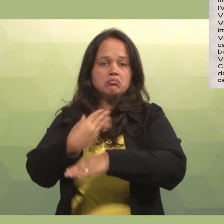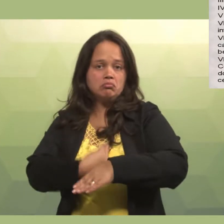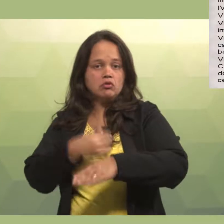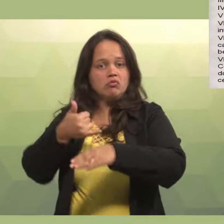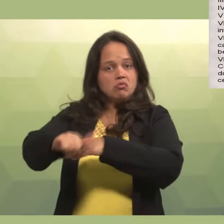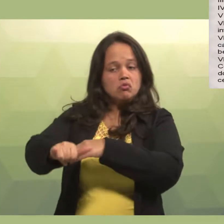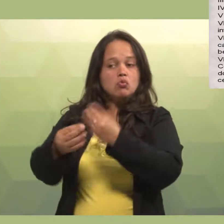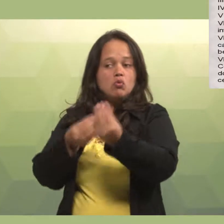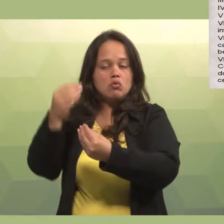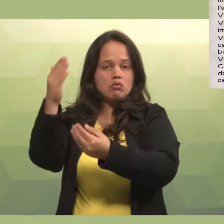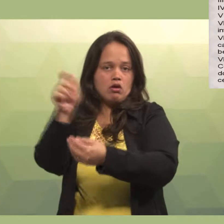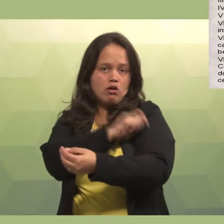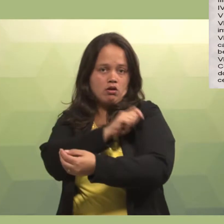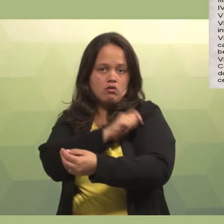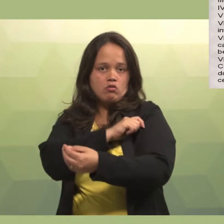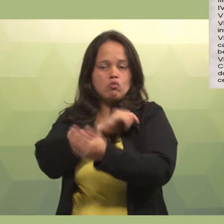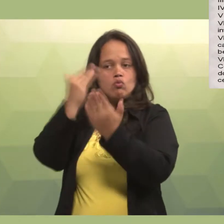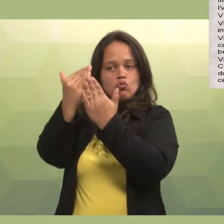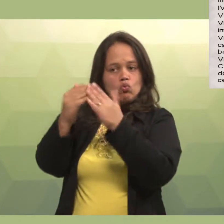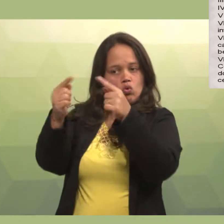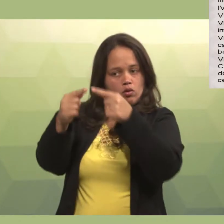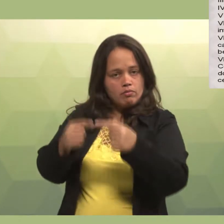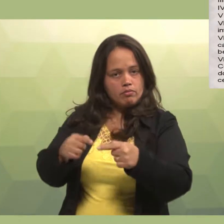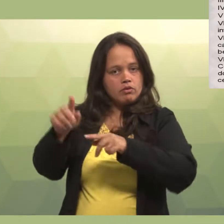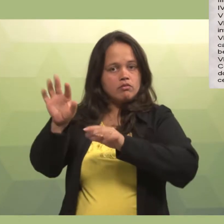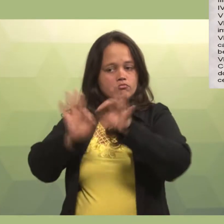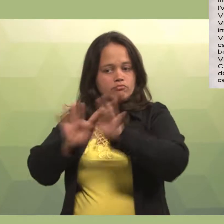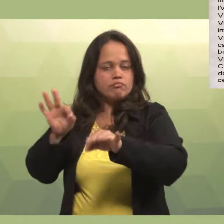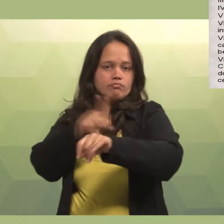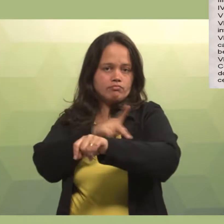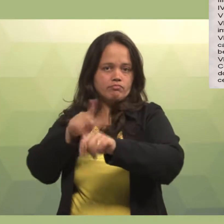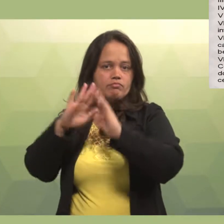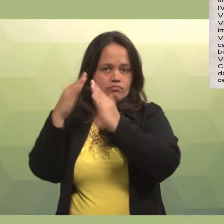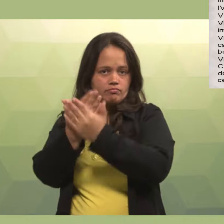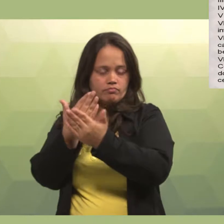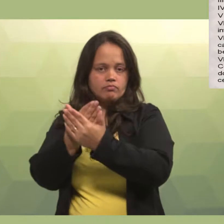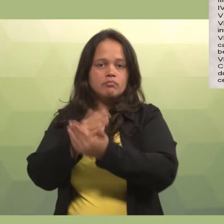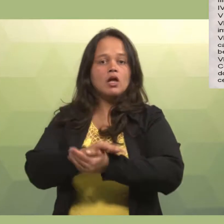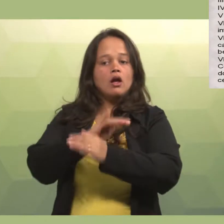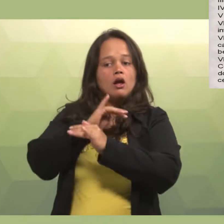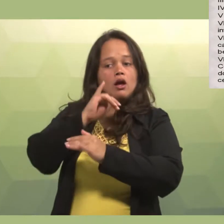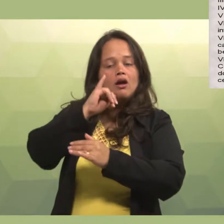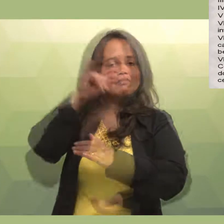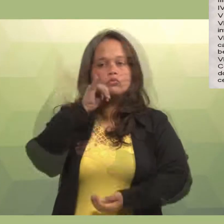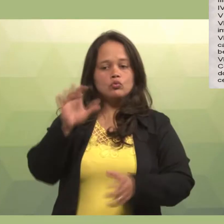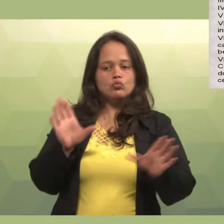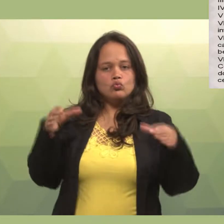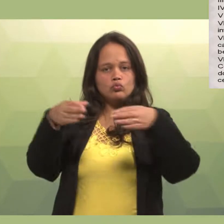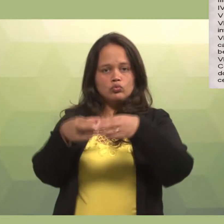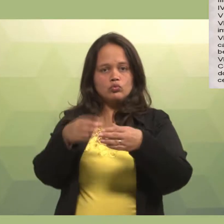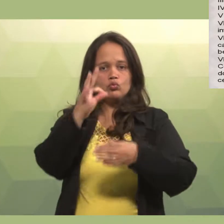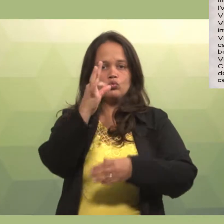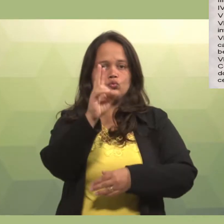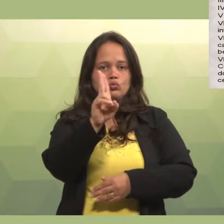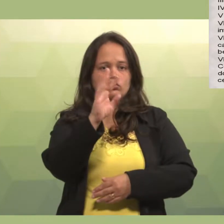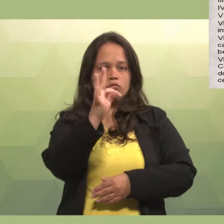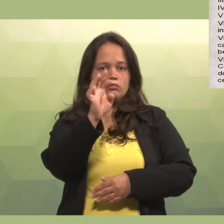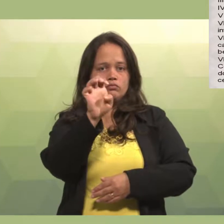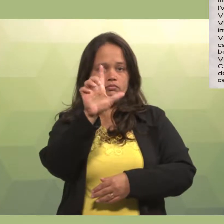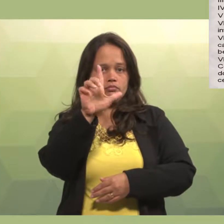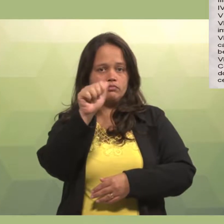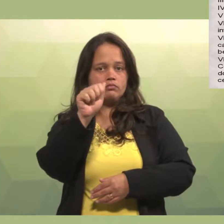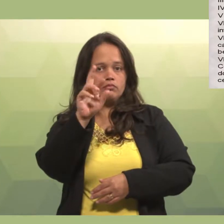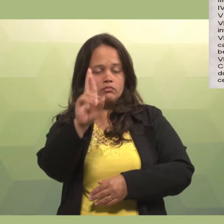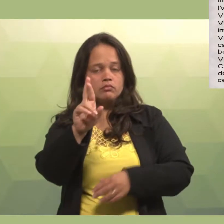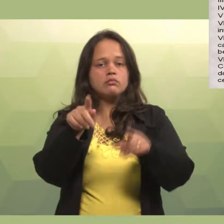Tutelar do município, ao juiz competente da comarca e ao respectivo representante do Ministério Público a relação dos alunos que